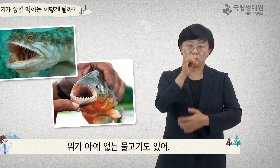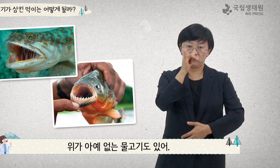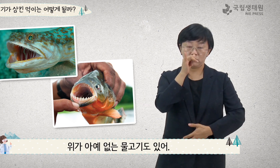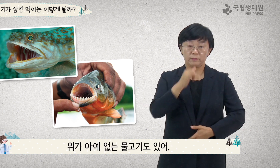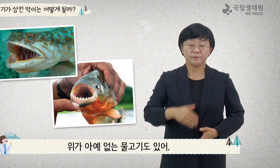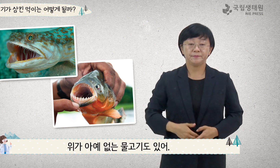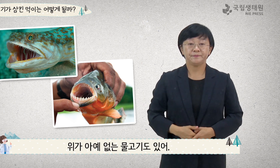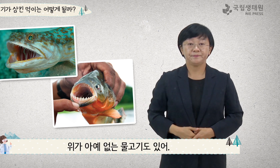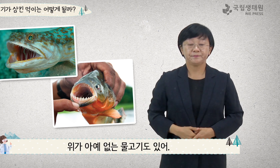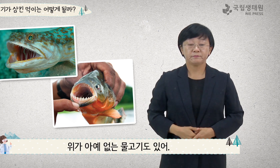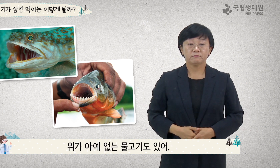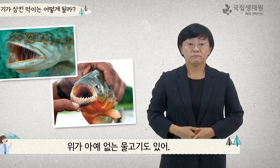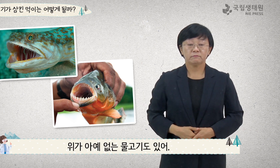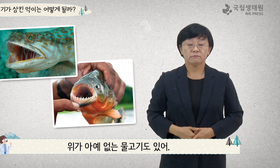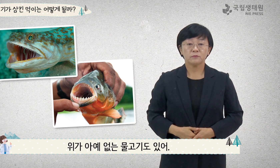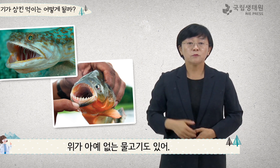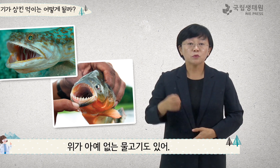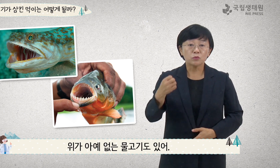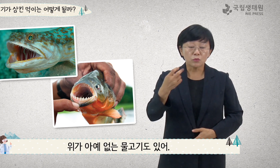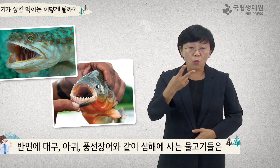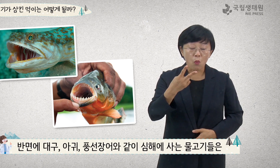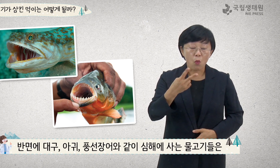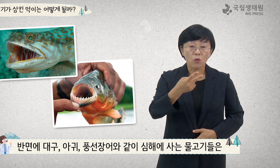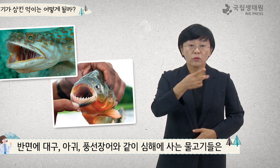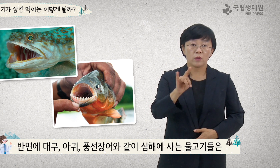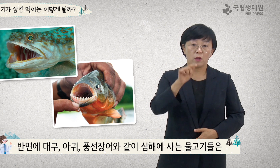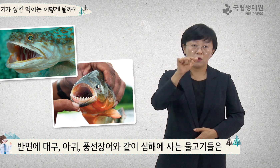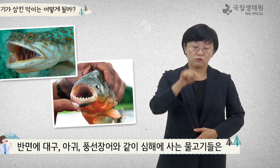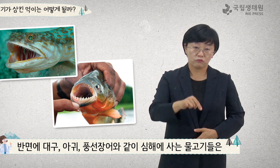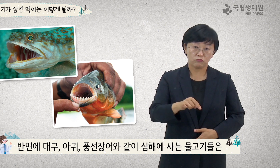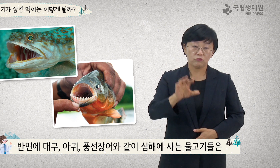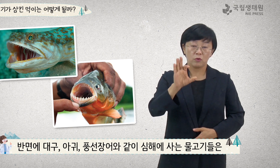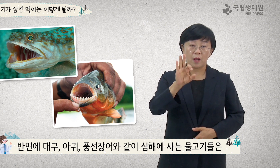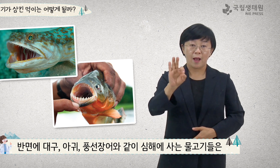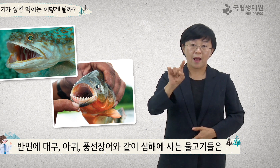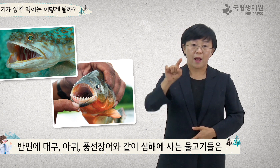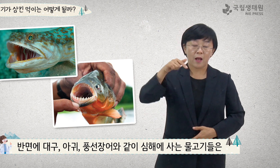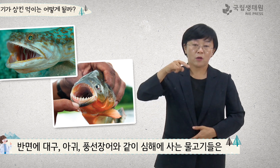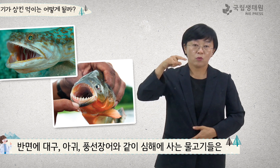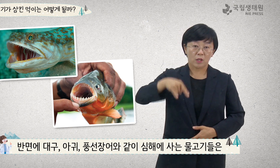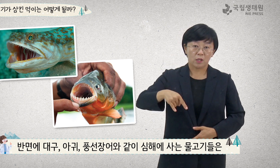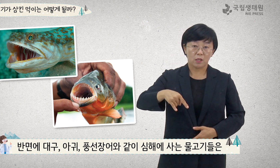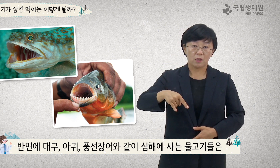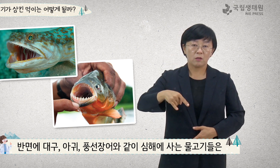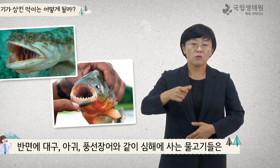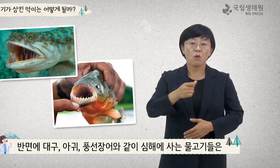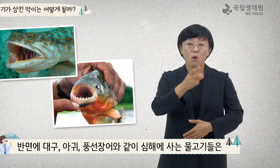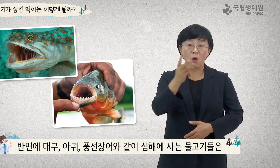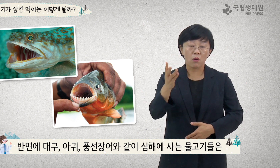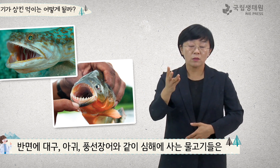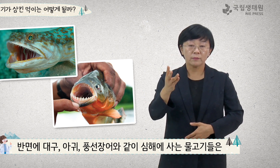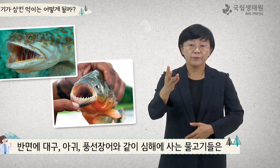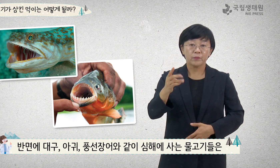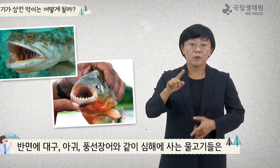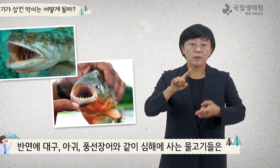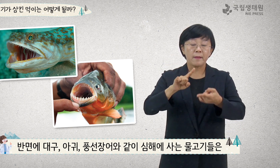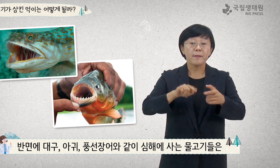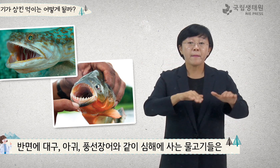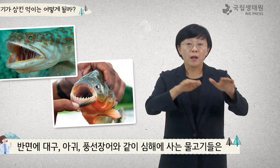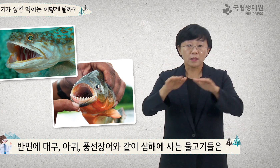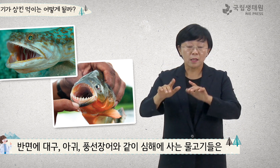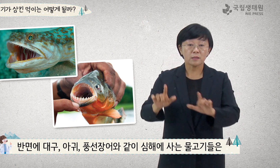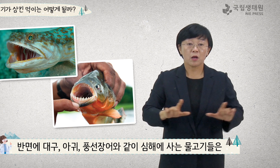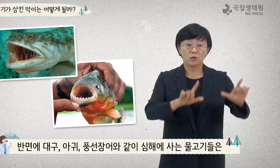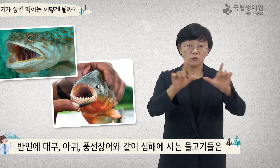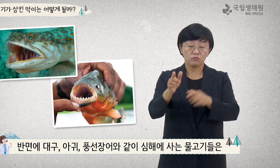위가 아예 없는 물고기도 있어. 반면에 대구, 아귀, 풍선장어와 같이